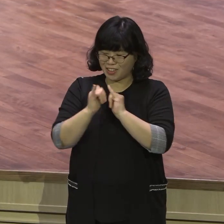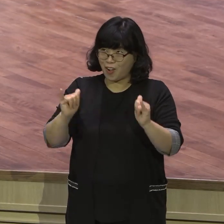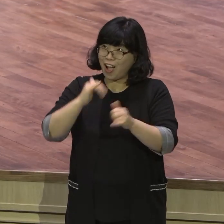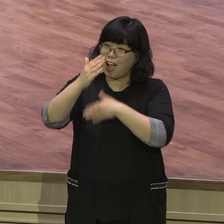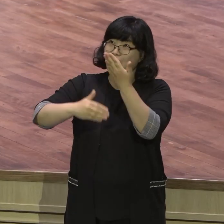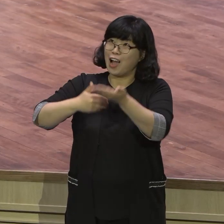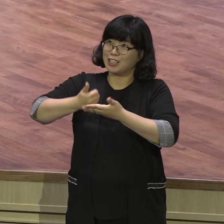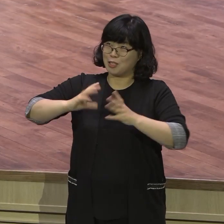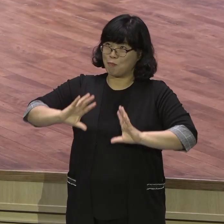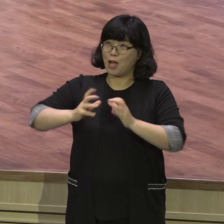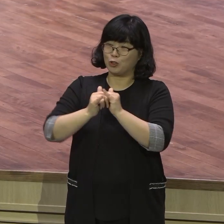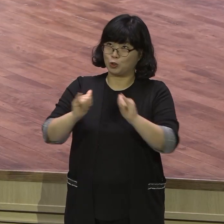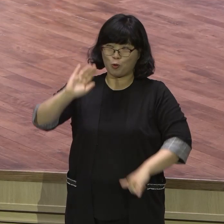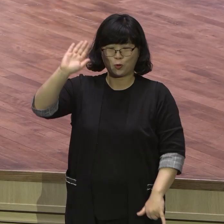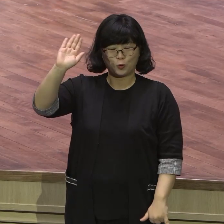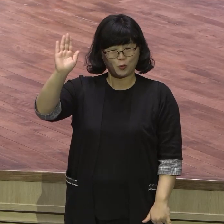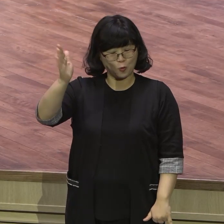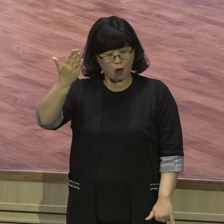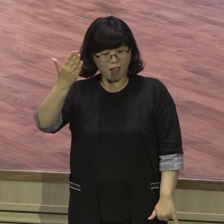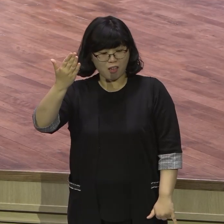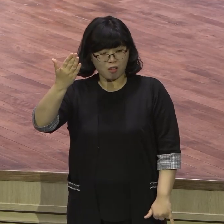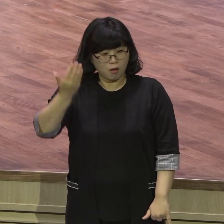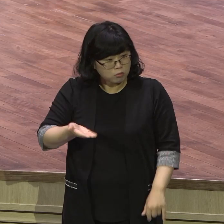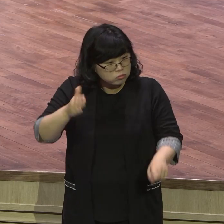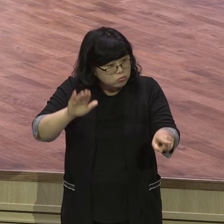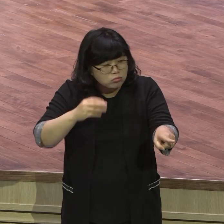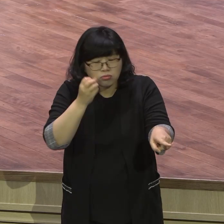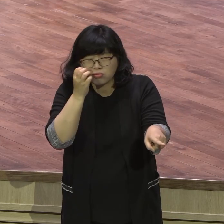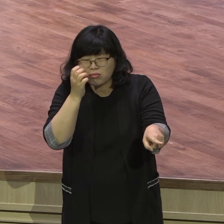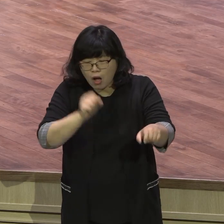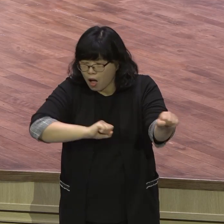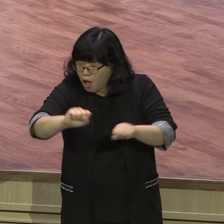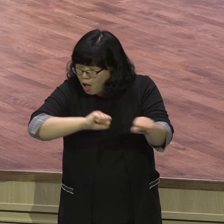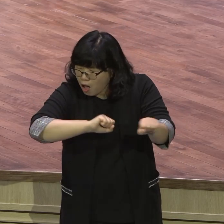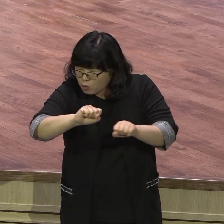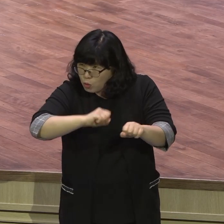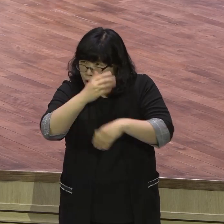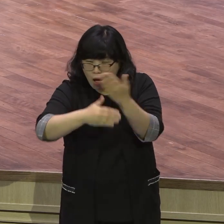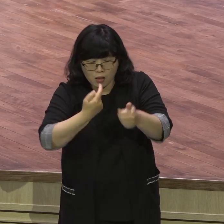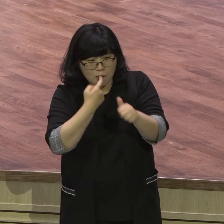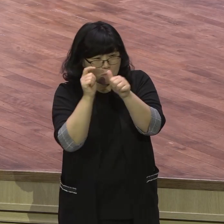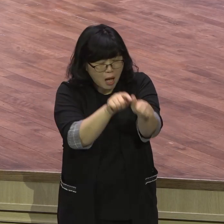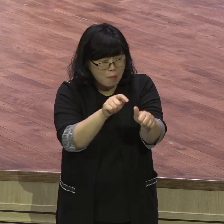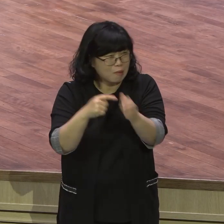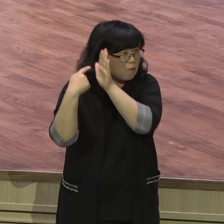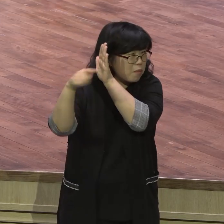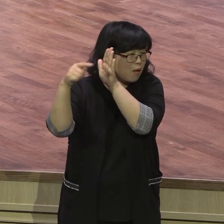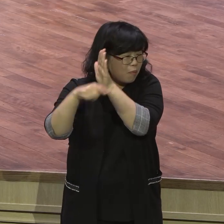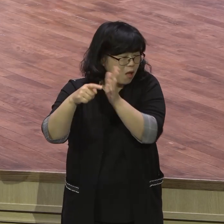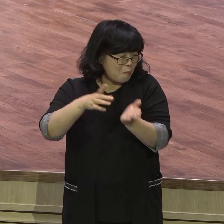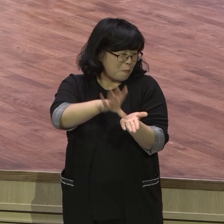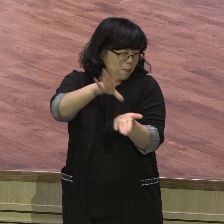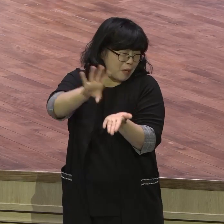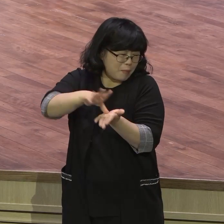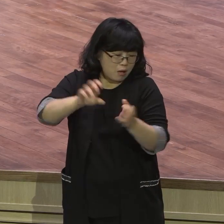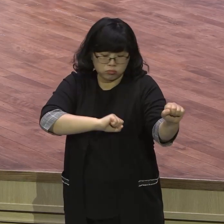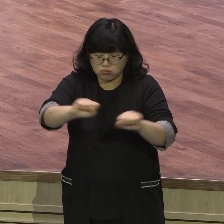어쩌면 그렇게 청개구리처럼 하나님의 말씀과는 정반대의 삶을 그렇게